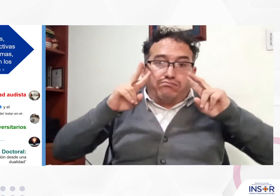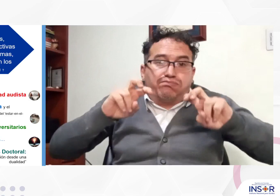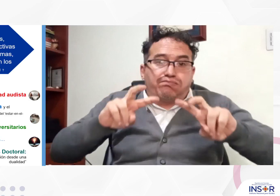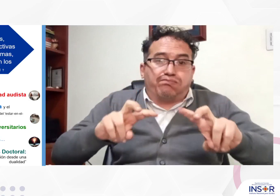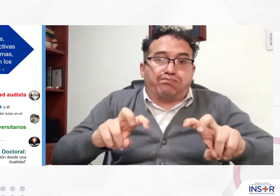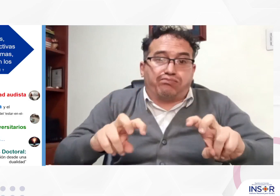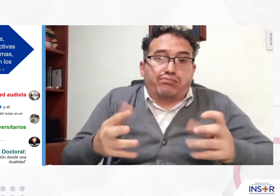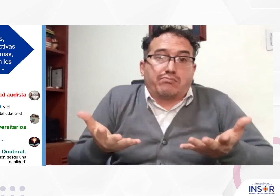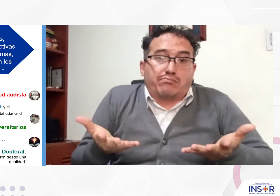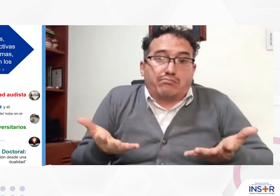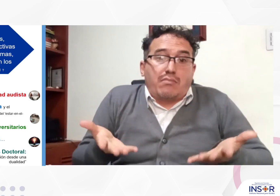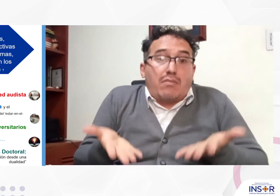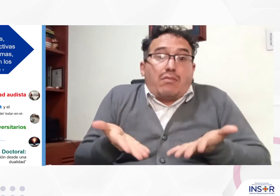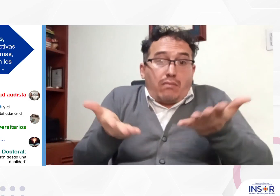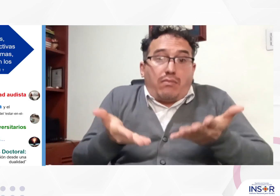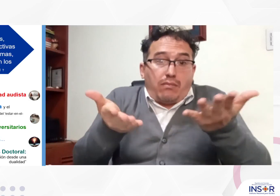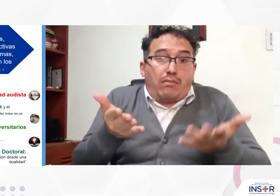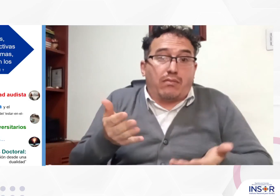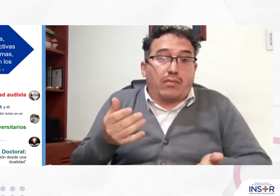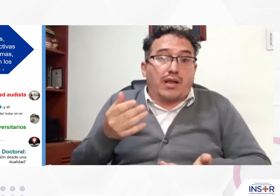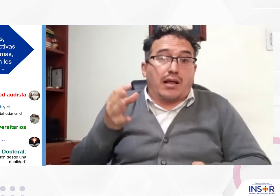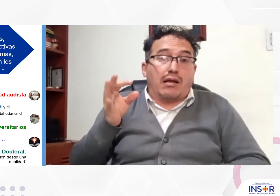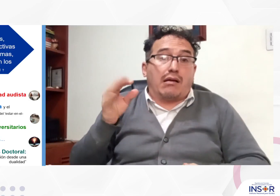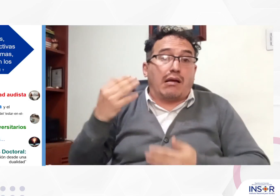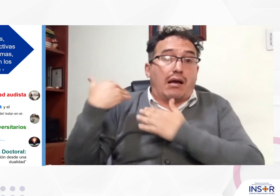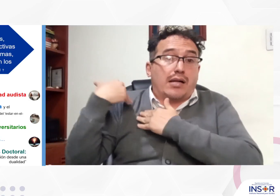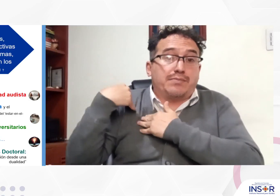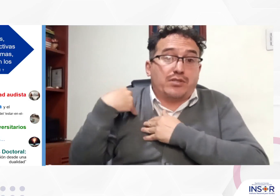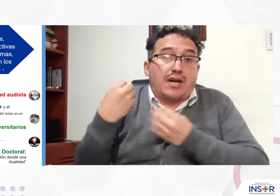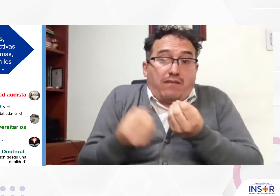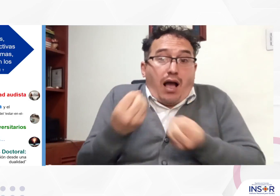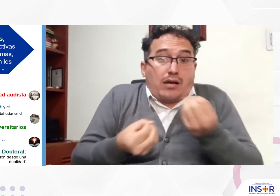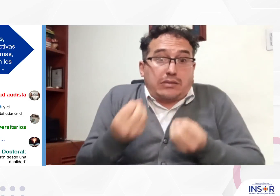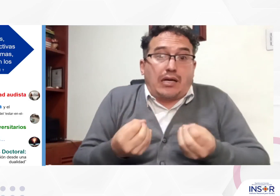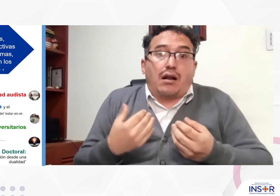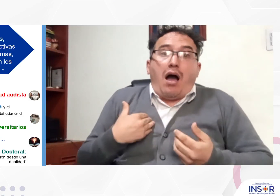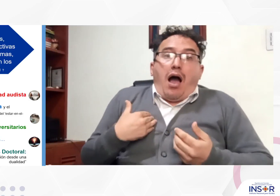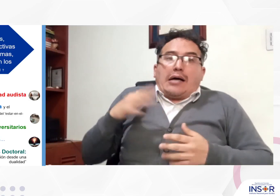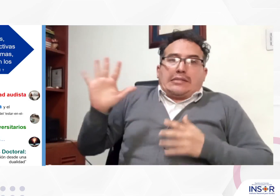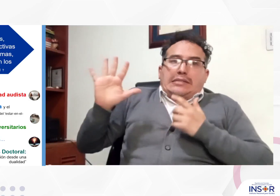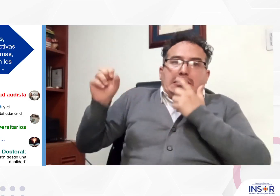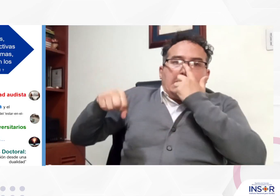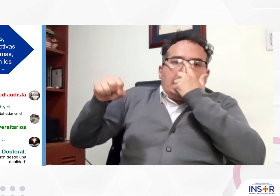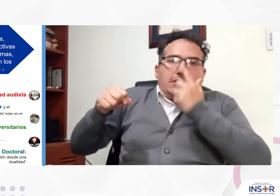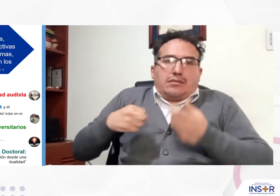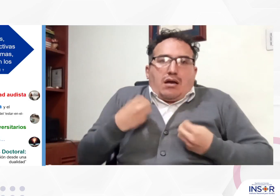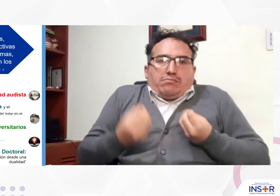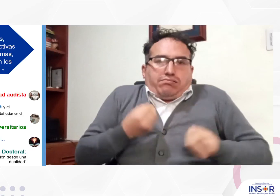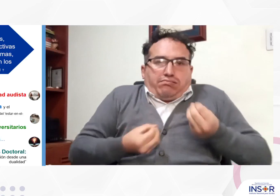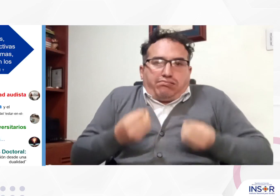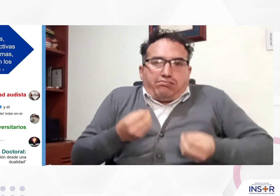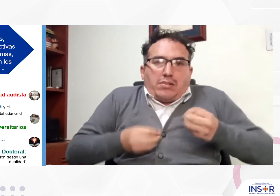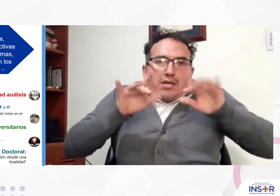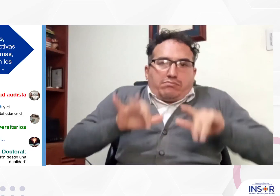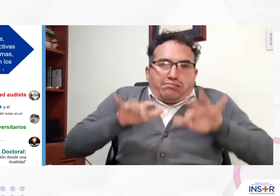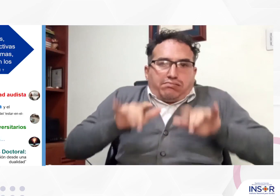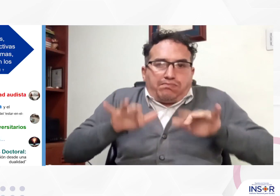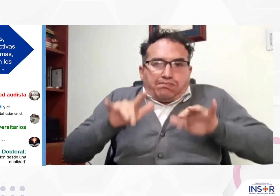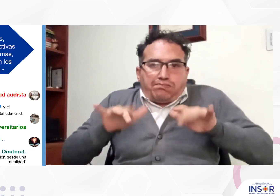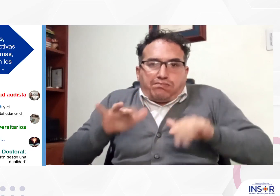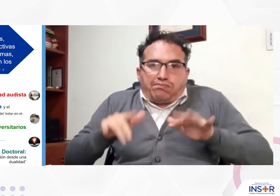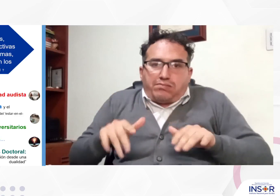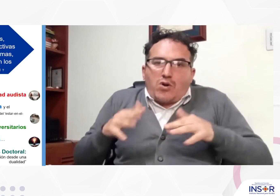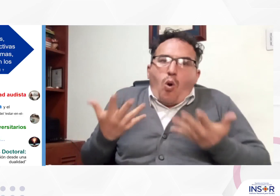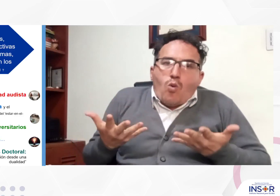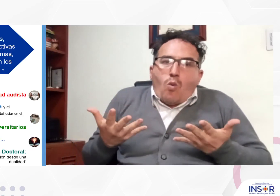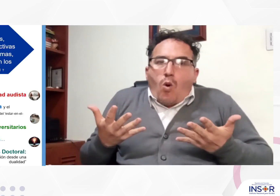se convirtió en ese llamado a la acción, en hacer también un proceso de investigación, en poder hacer esa estructura, lo que a mí